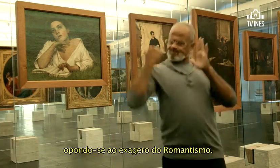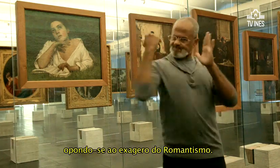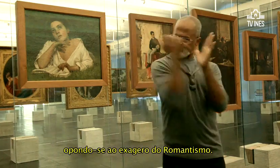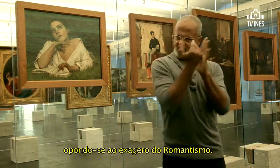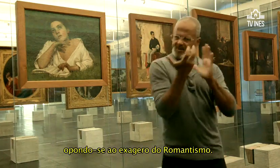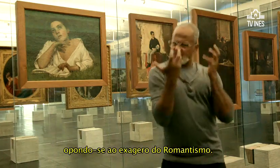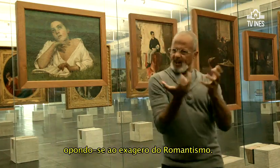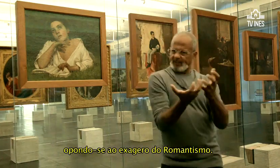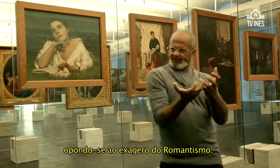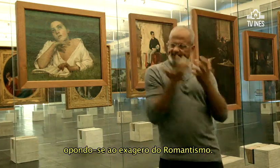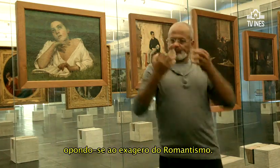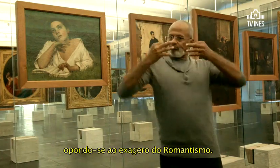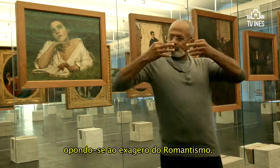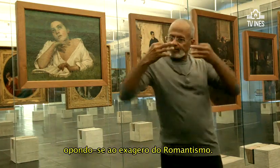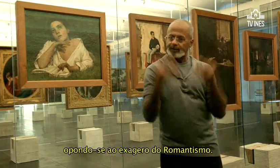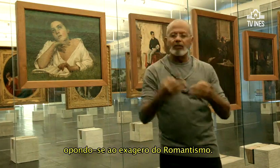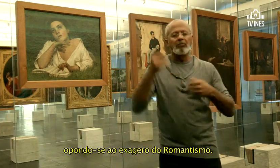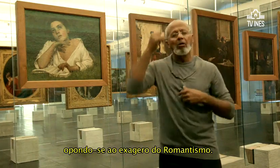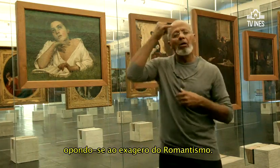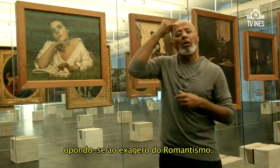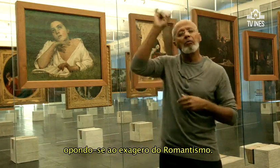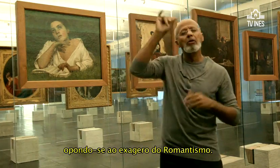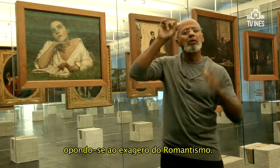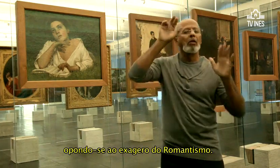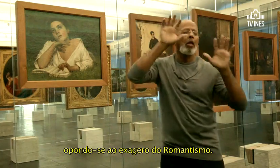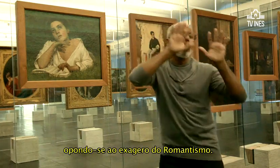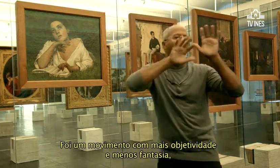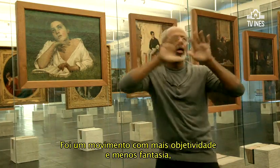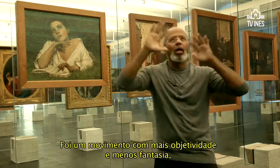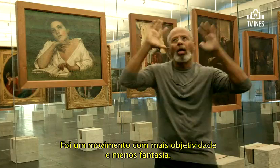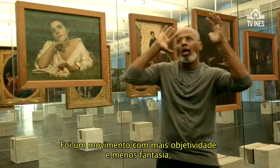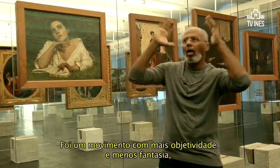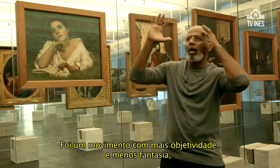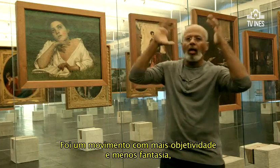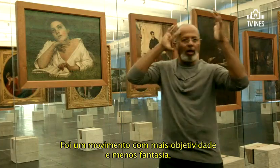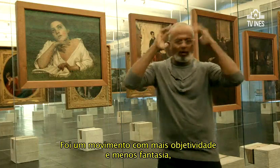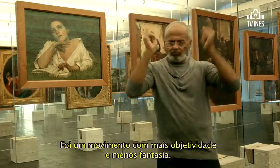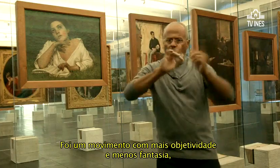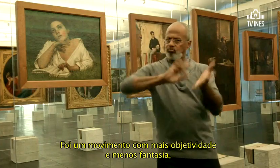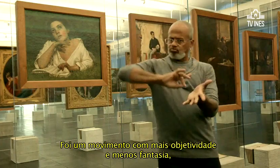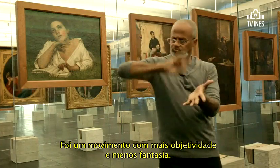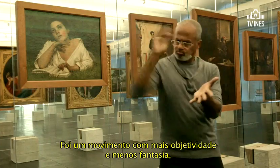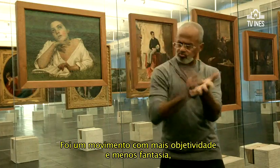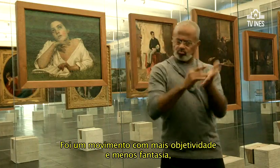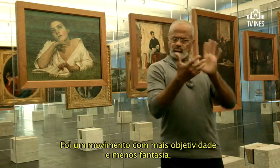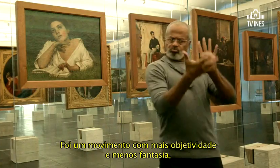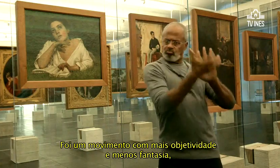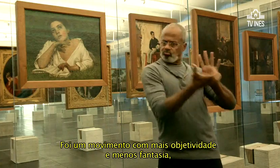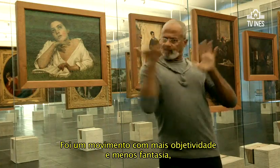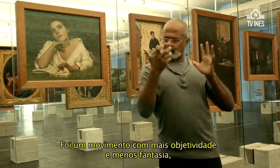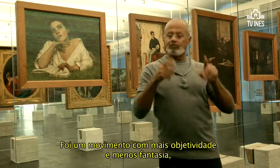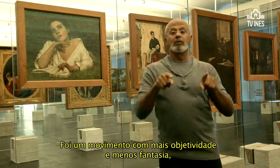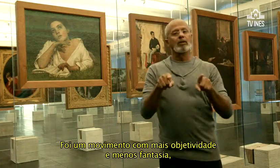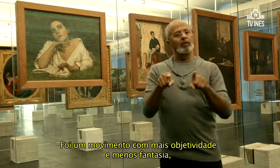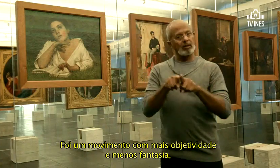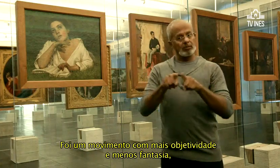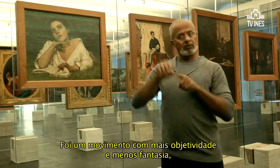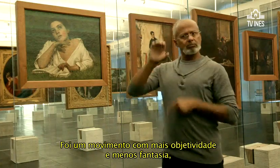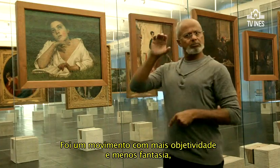opondo-se ao exagero do romantismo. Foi um movimento com mais objetividade e menos fantasia, no